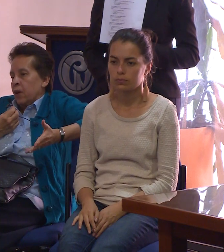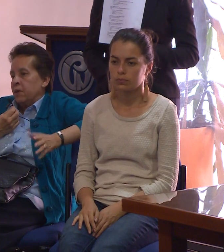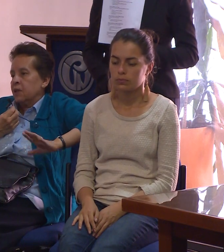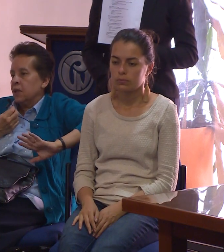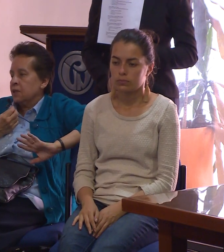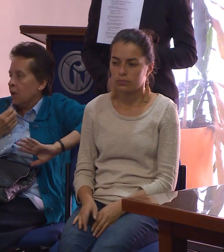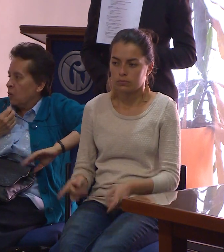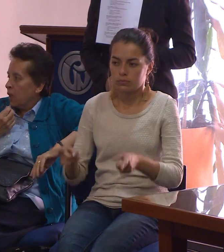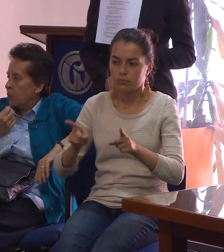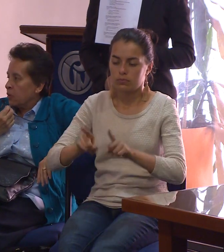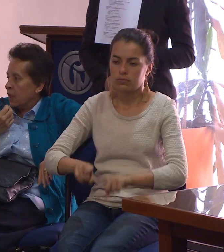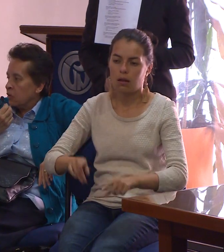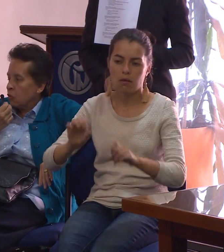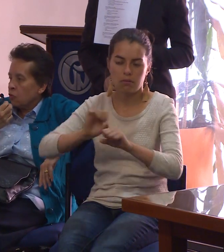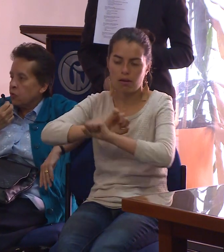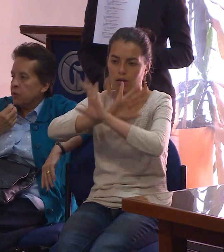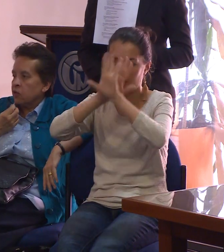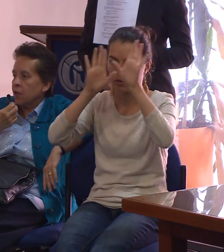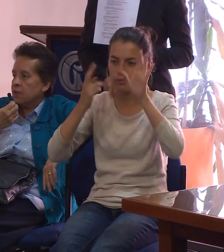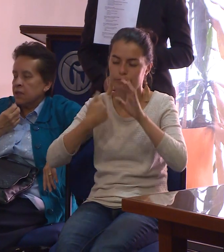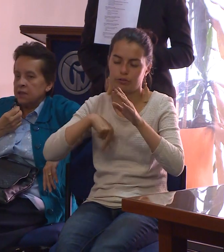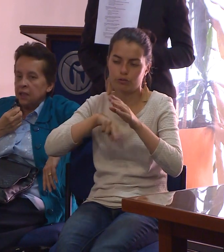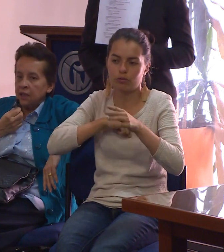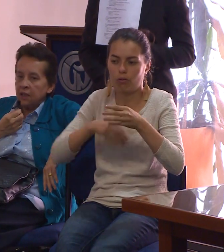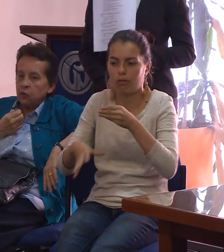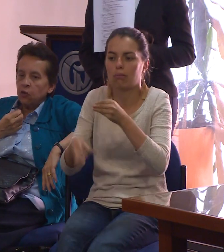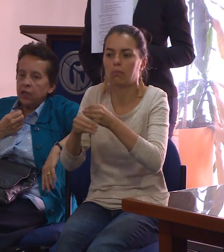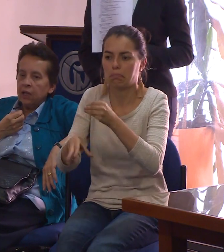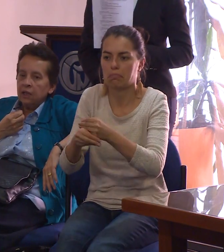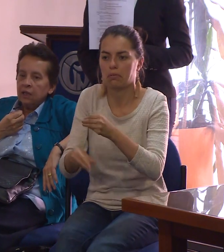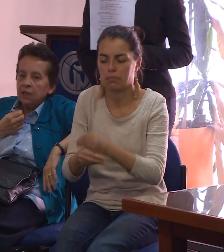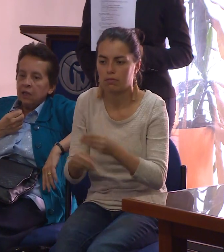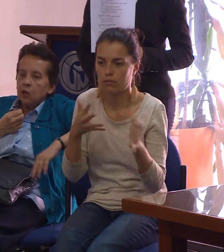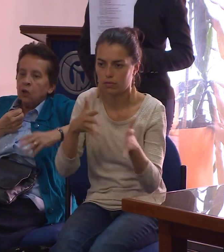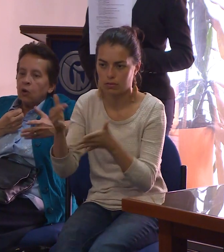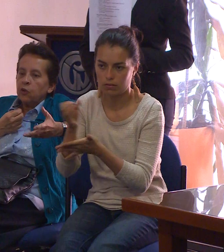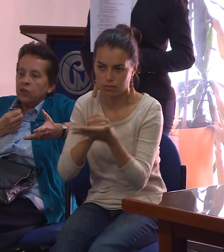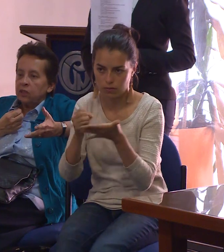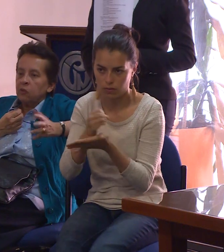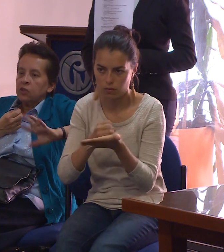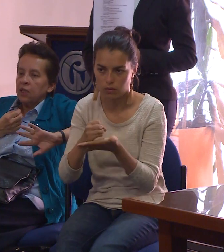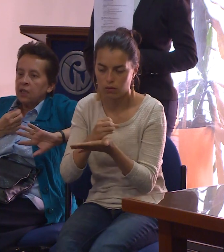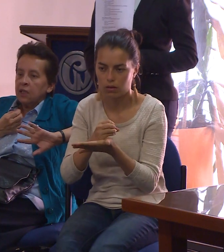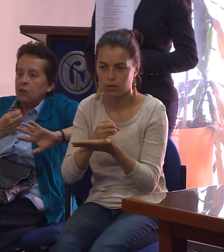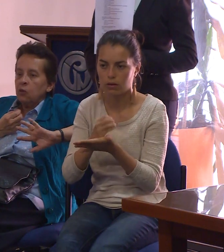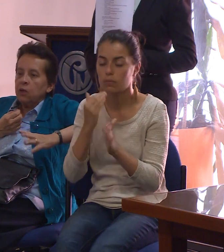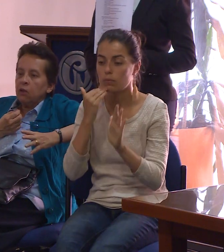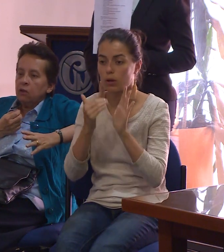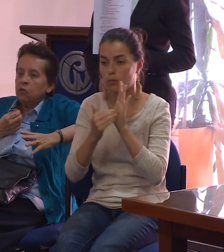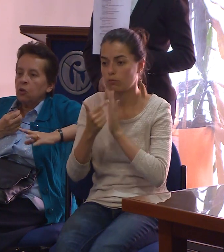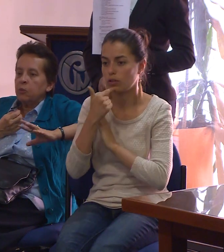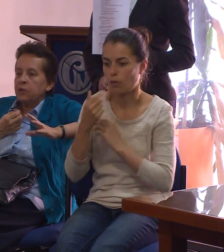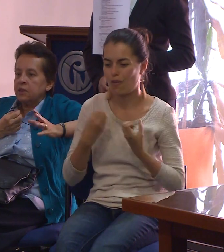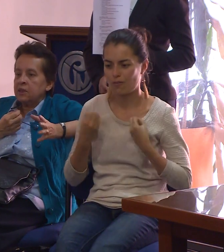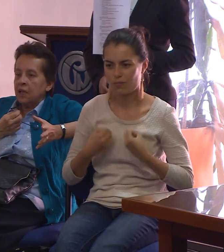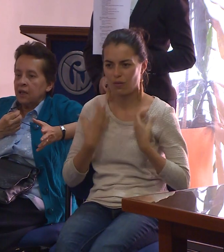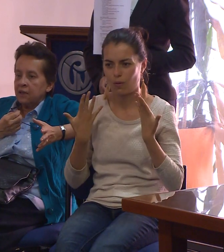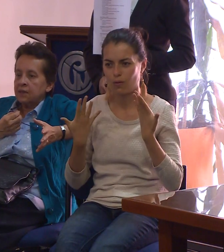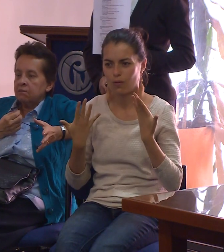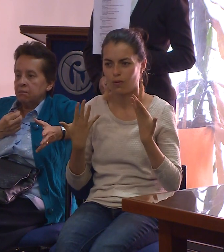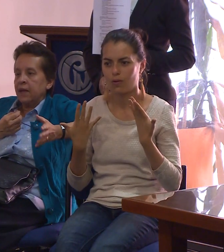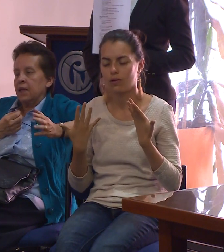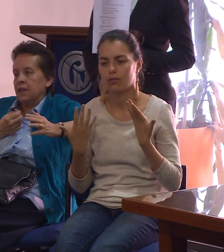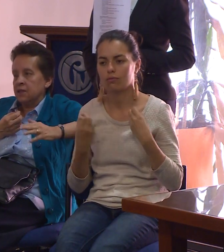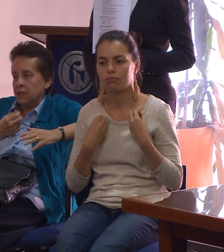También obviamente le estamos aportando conocimiento a la enseñanza de la biología, cuando decimos que lo vivo no puede